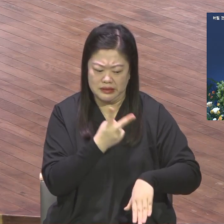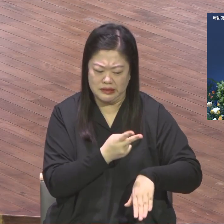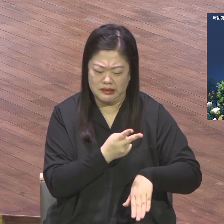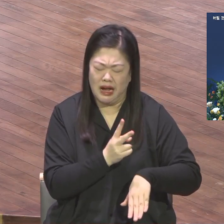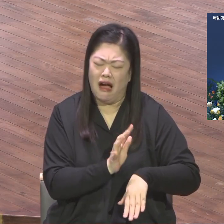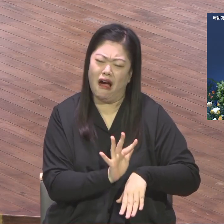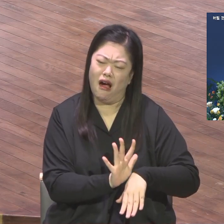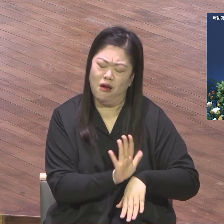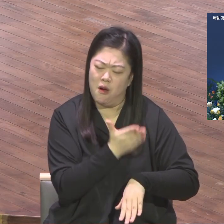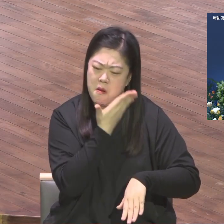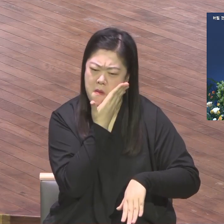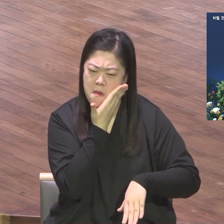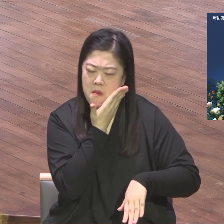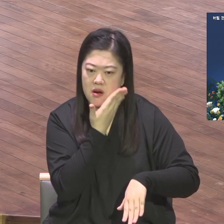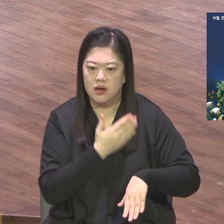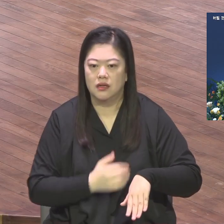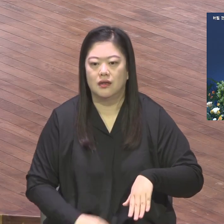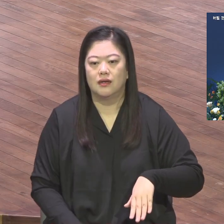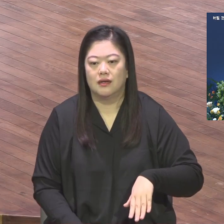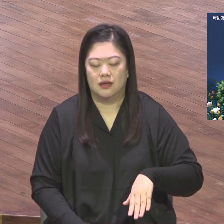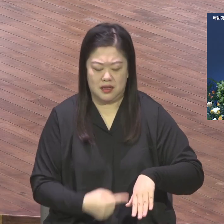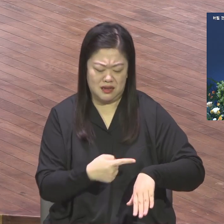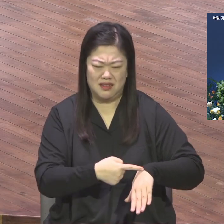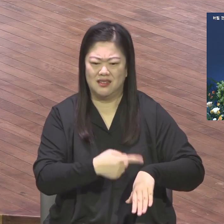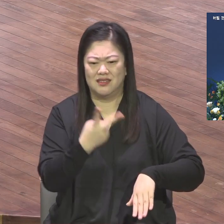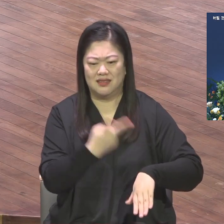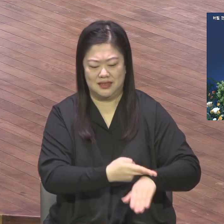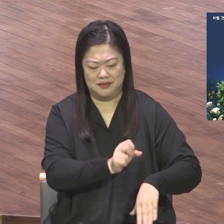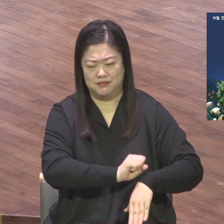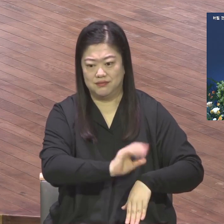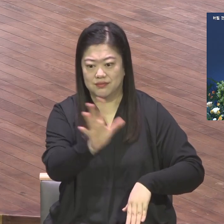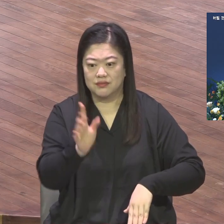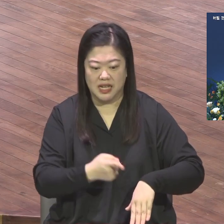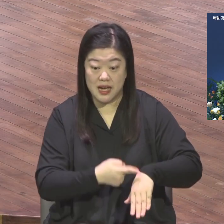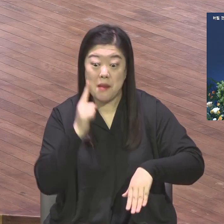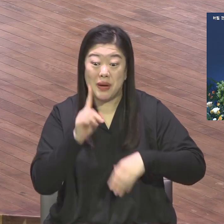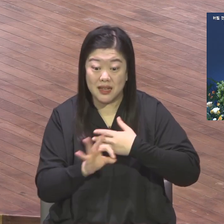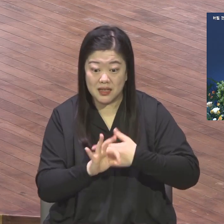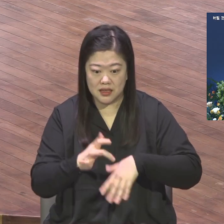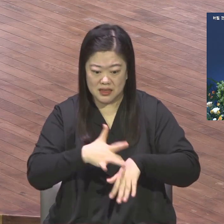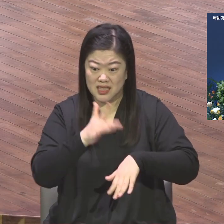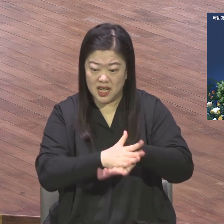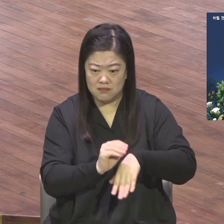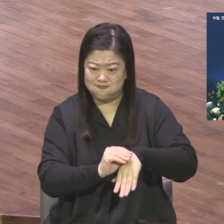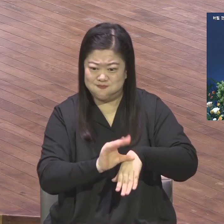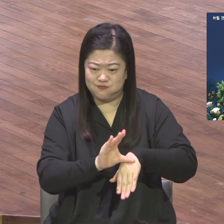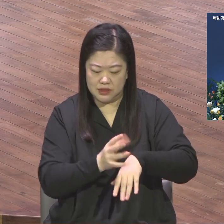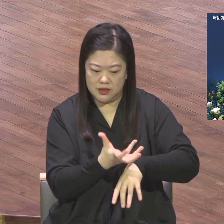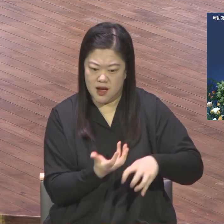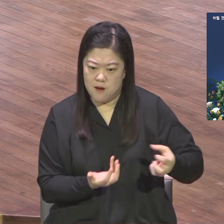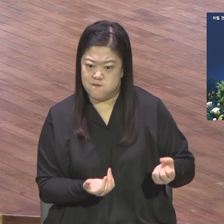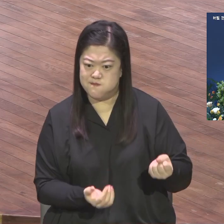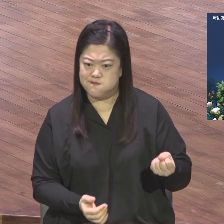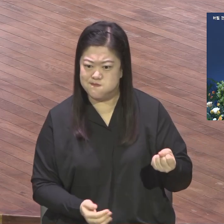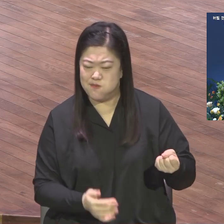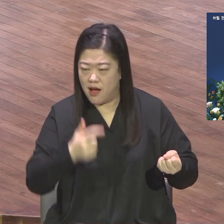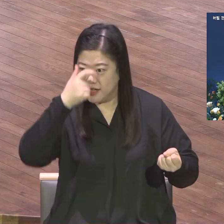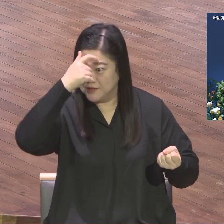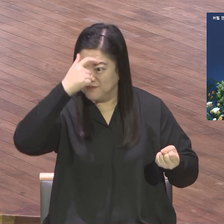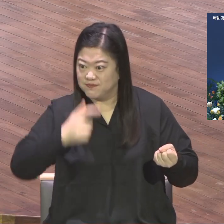사람들이 가지고 있는 그런 습관 체질, 그걸 그대로 가지고 교회 안에 앉아 있어요. 그대로 가지고 그 습관